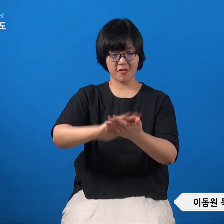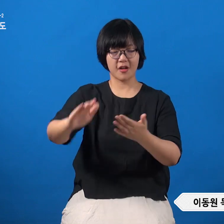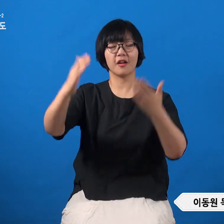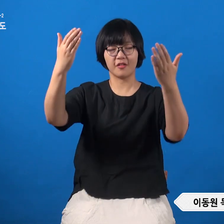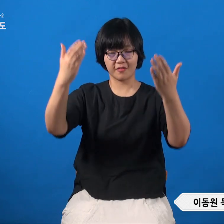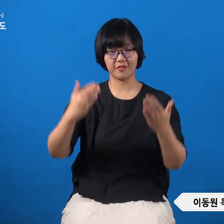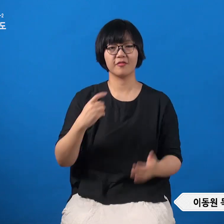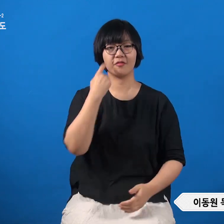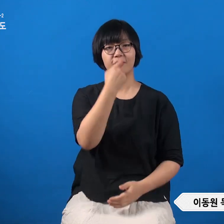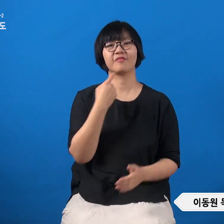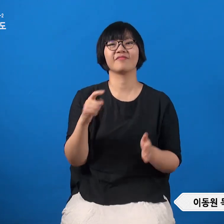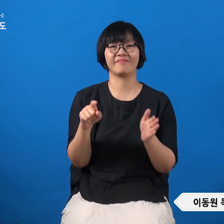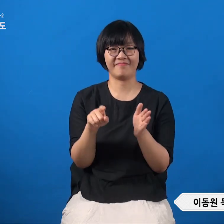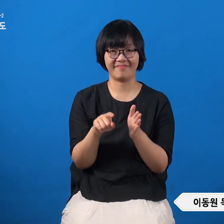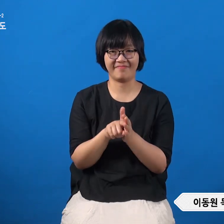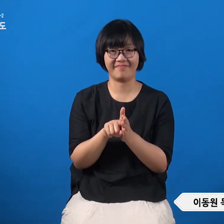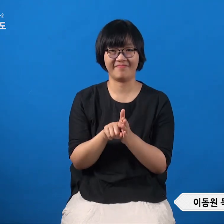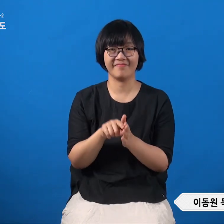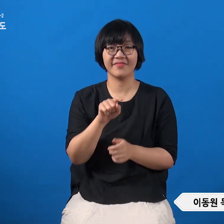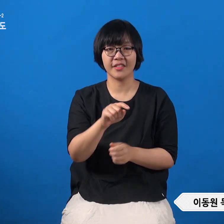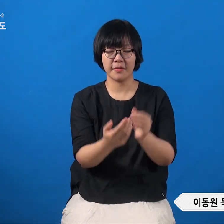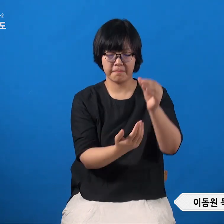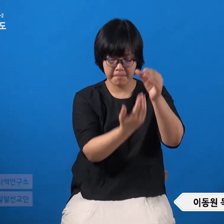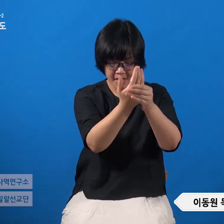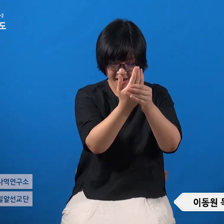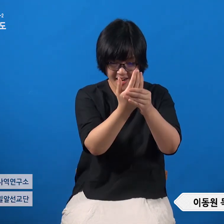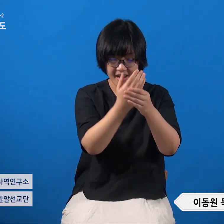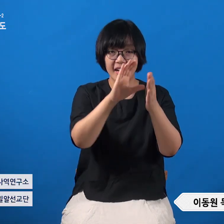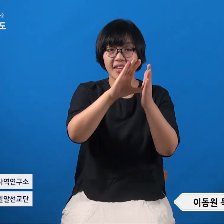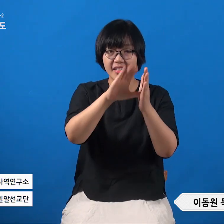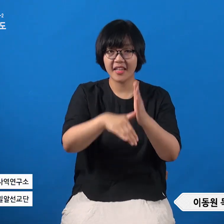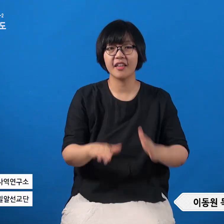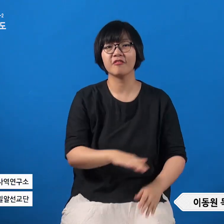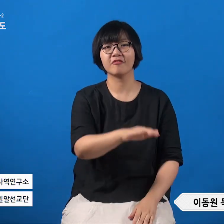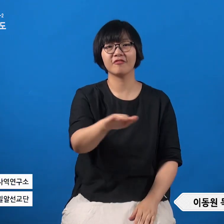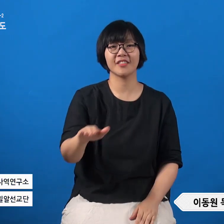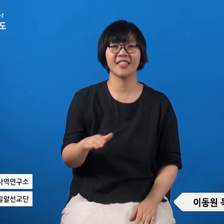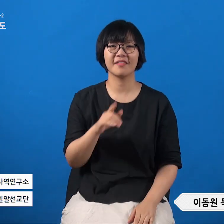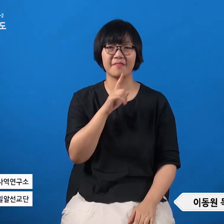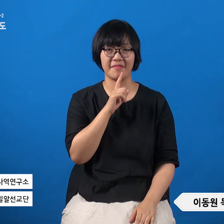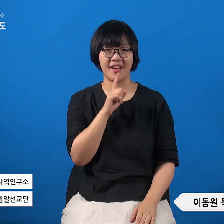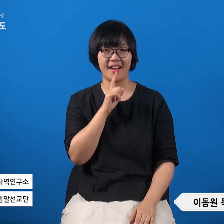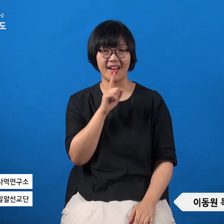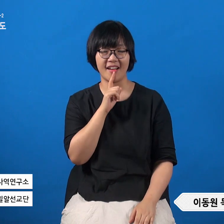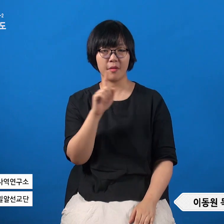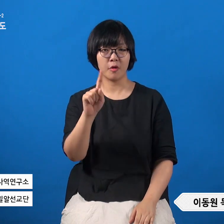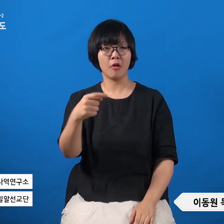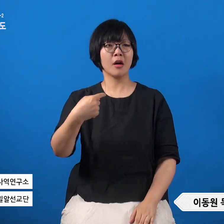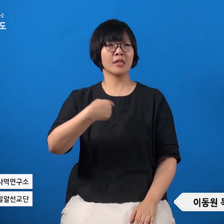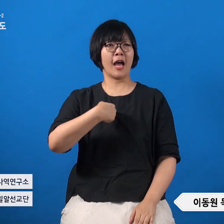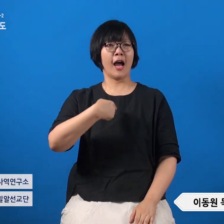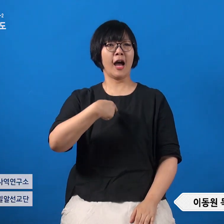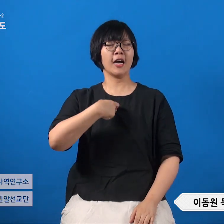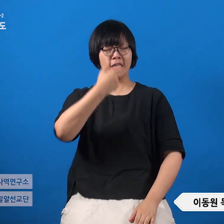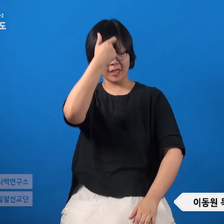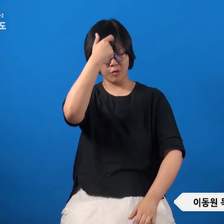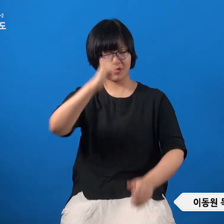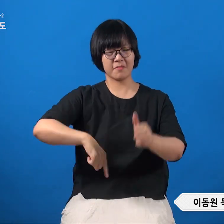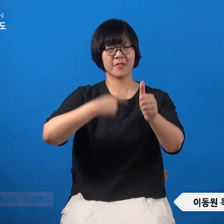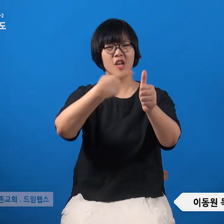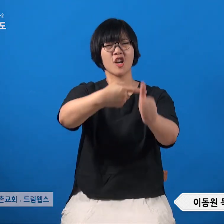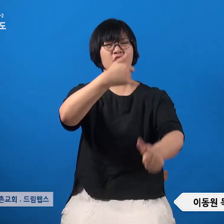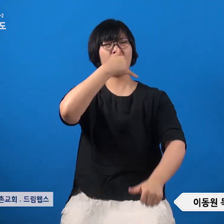믿습니다. 그리고 이런 사건이 일어났을 때 저와 여러분이 이렇게 말할 수 있기를, 저도